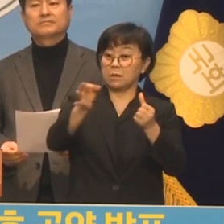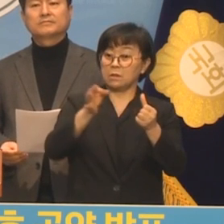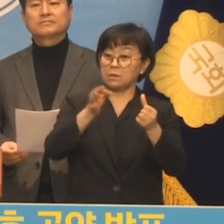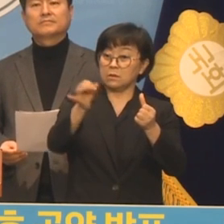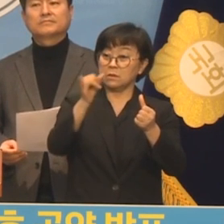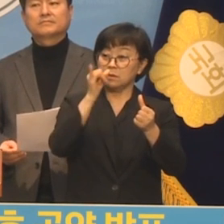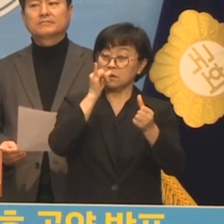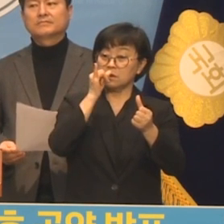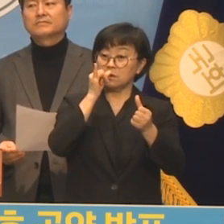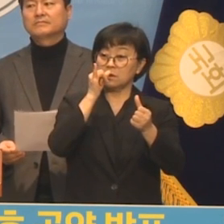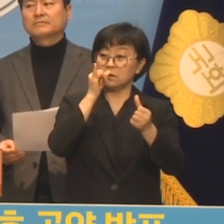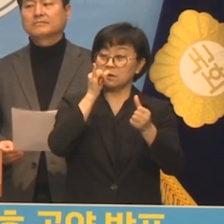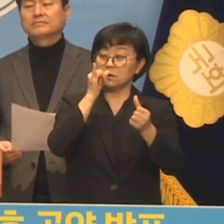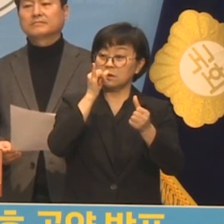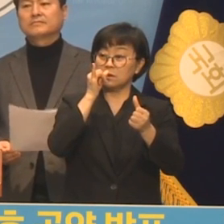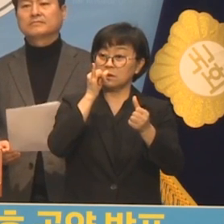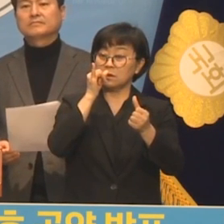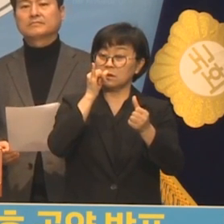내면서